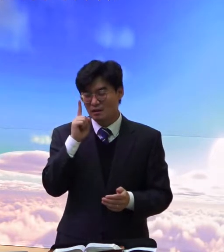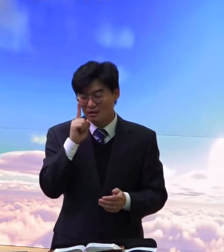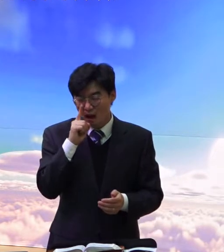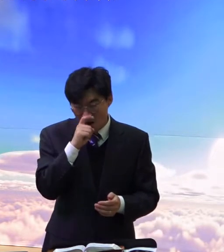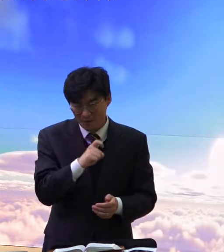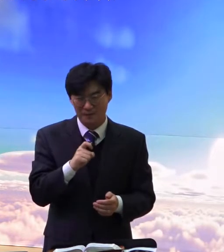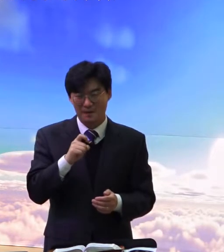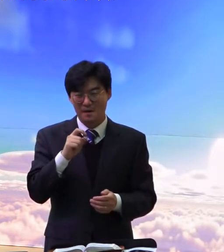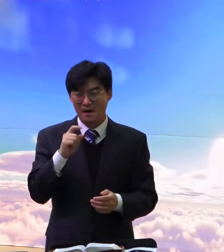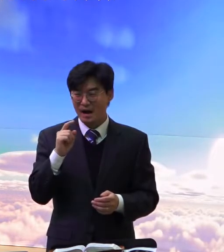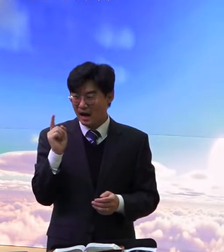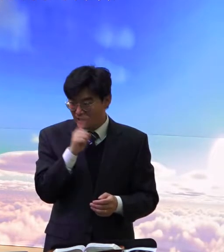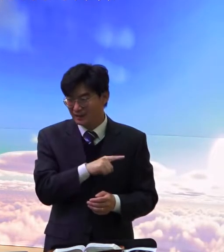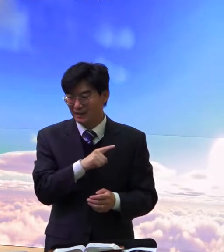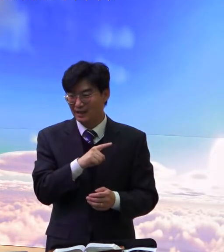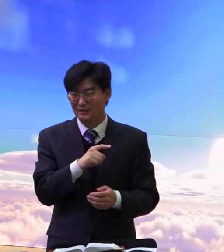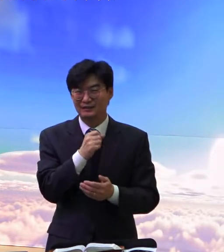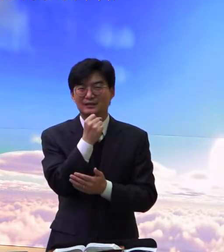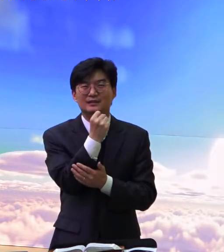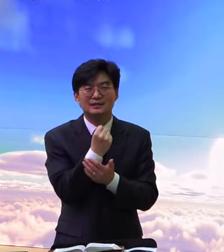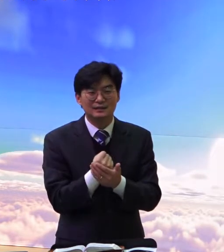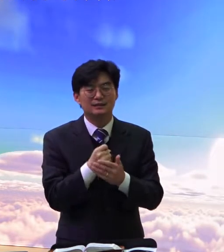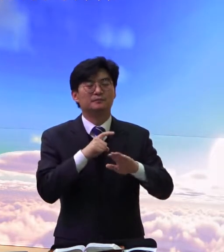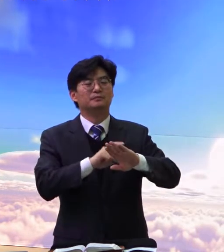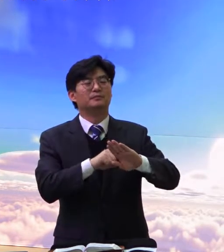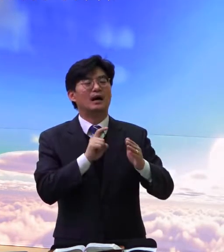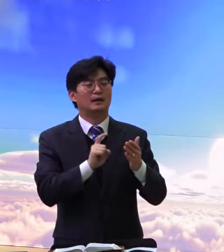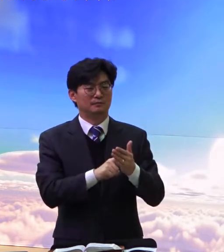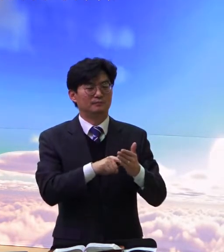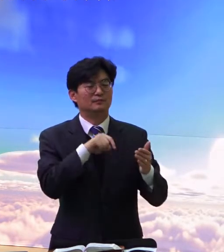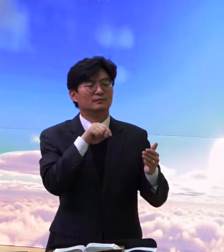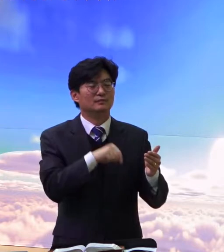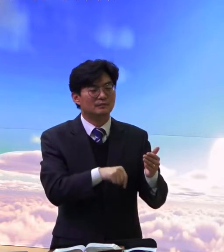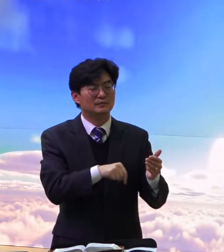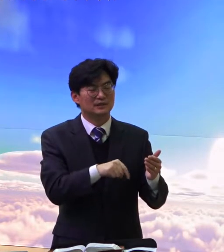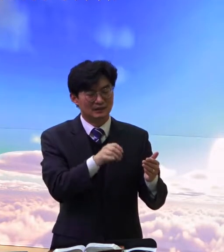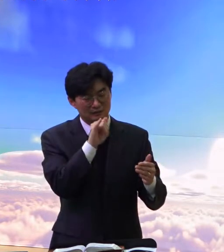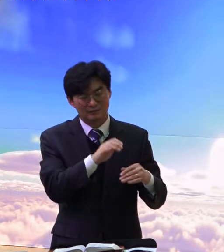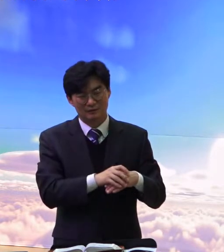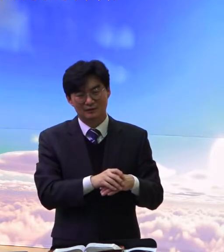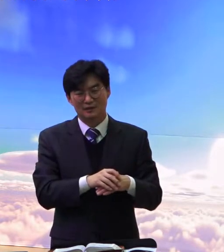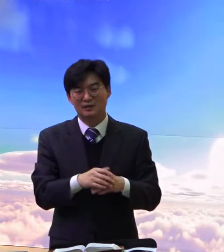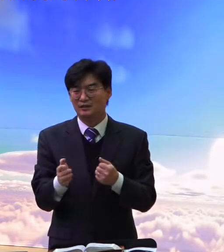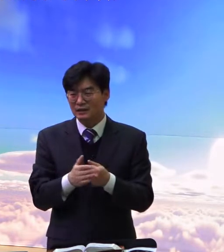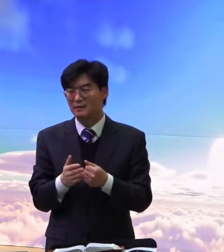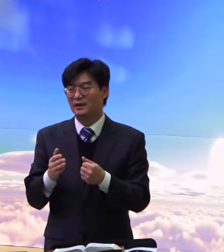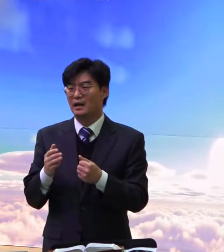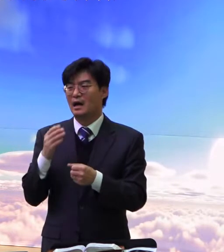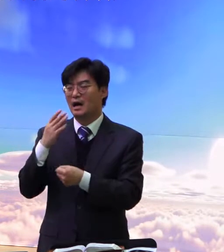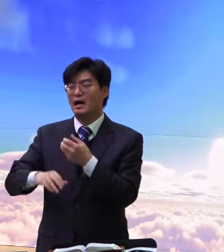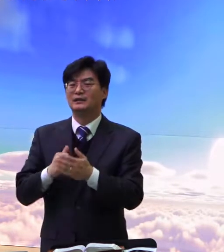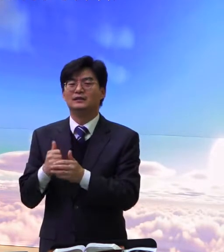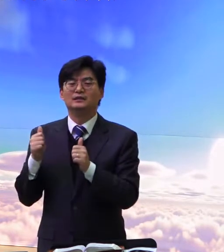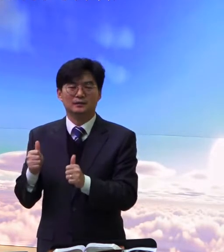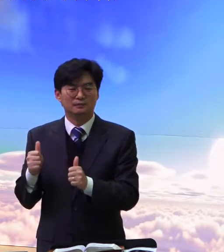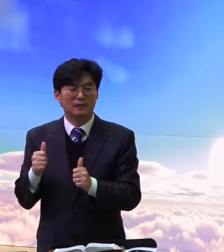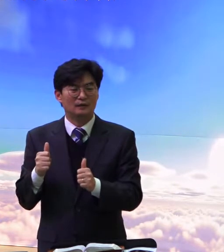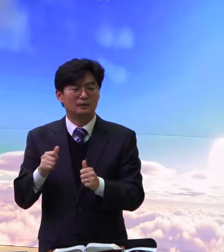결국은 하나님의 심판일 수밖에 없습니다. 그래서 우리의 마음은 예수님이 오시기